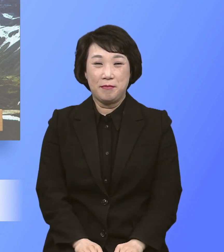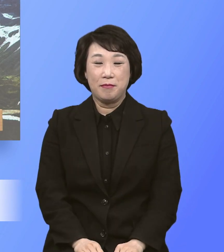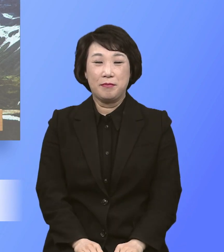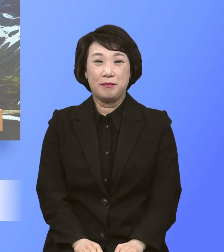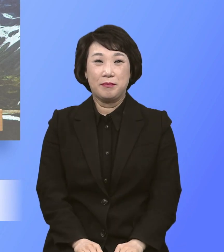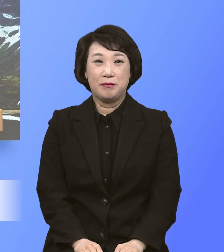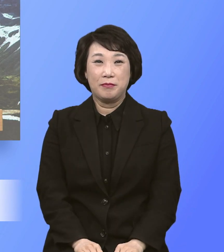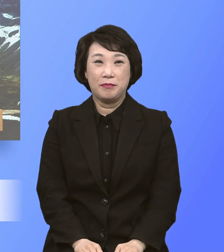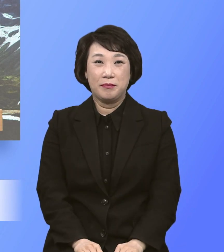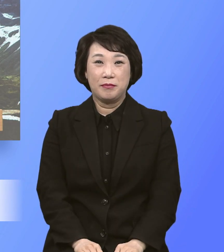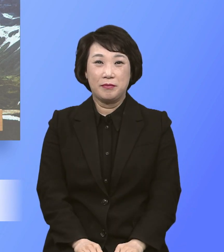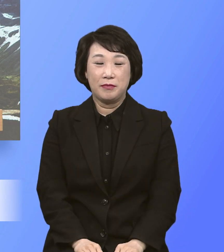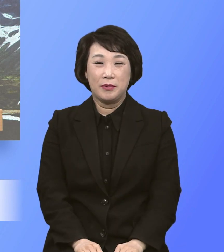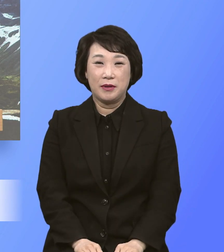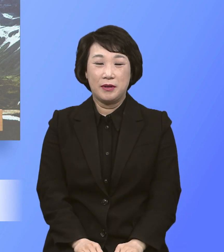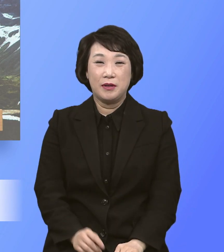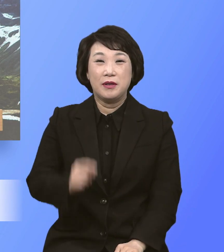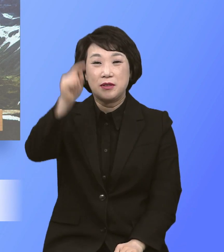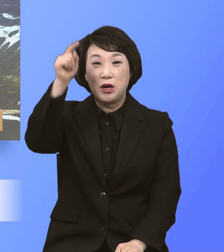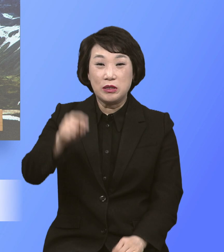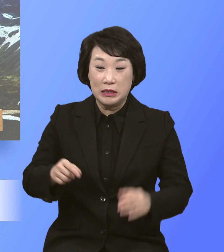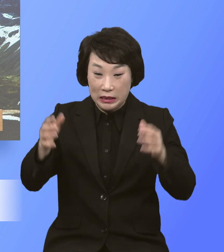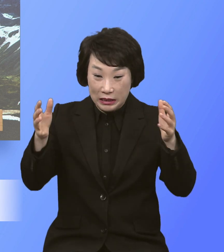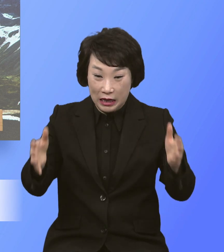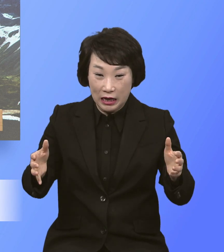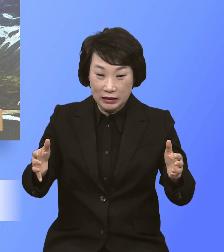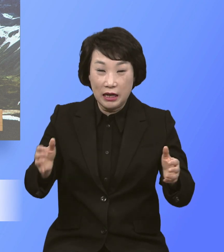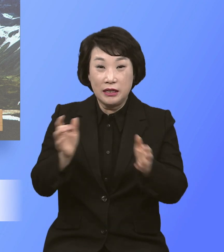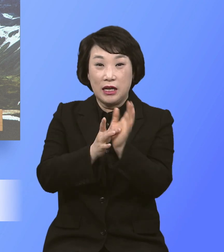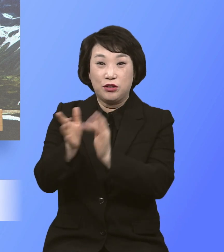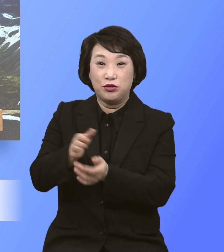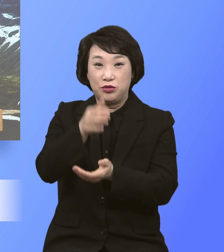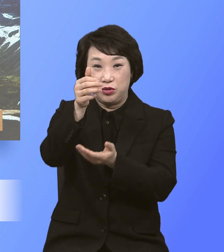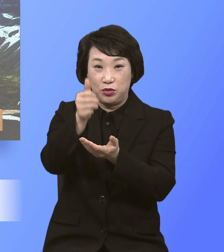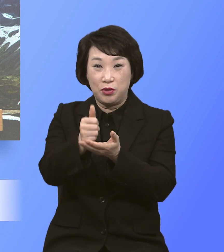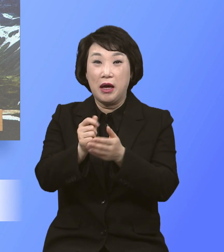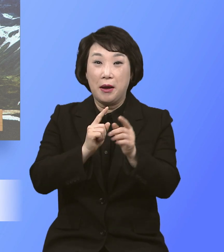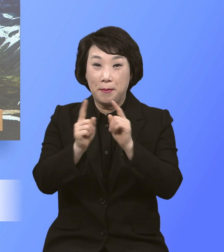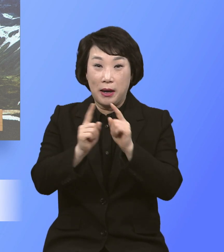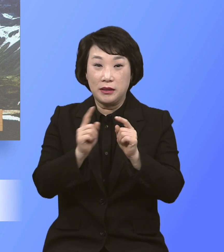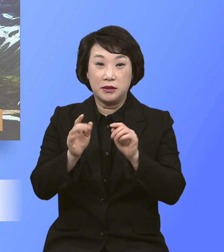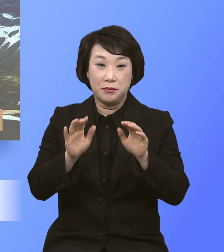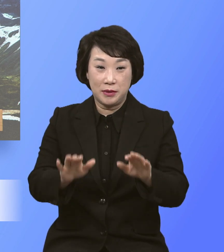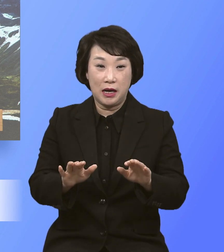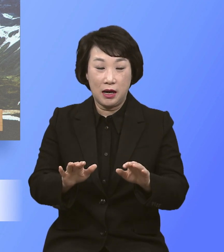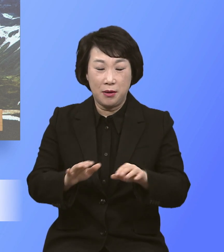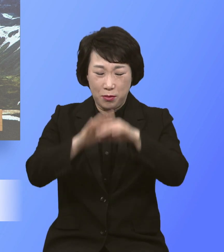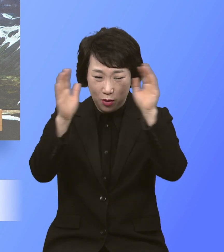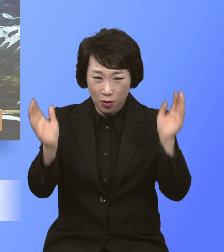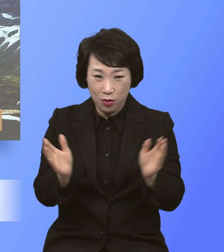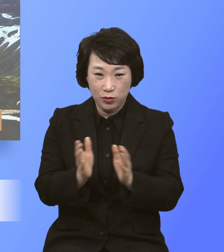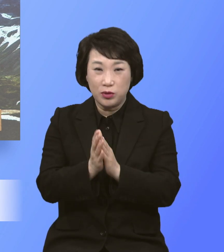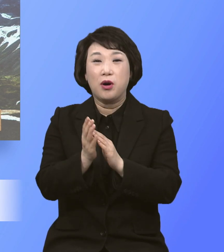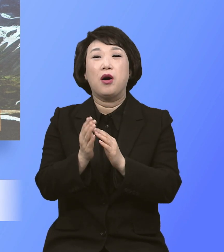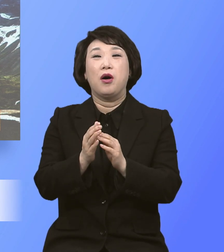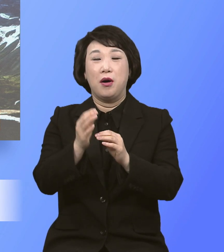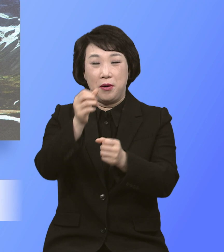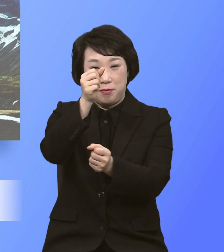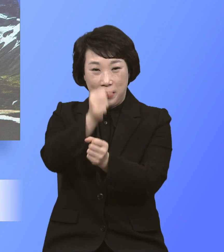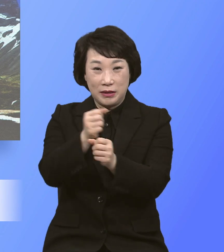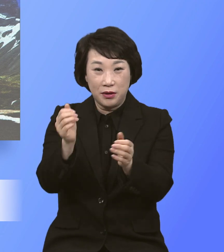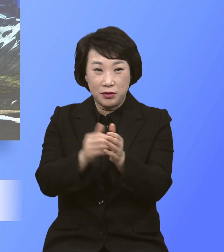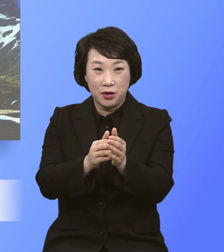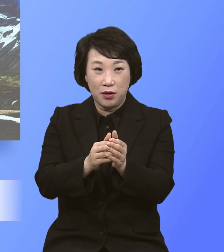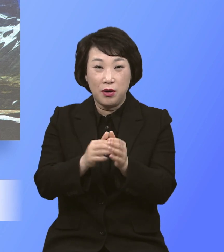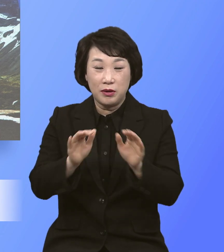그러므로 천지간에 예수의 말씀으로 되지 않는 것도 없고, 그